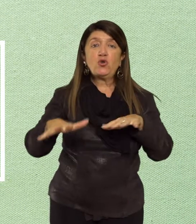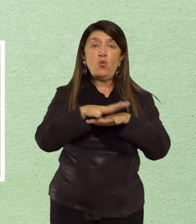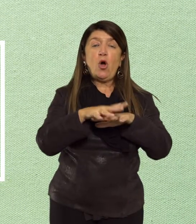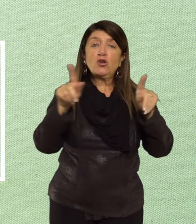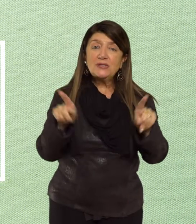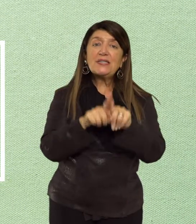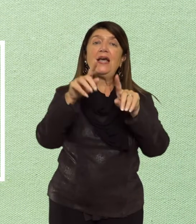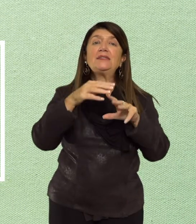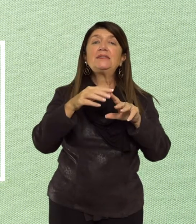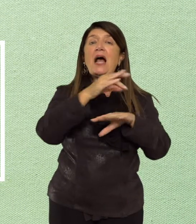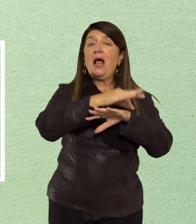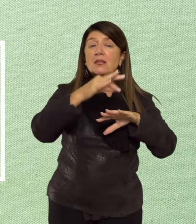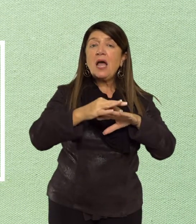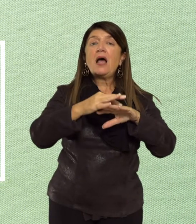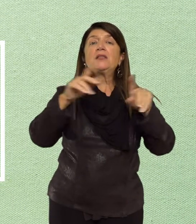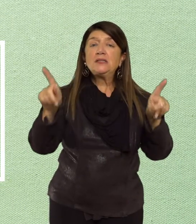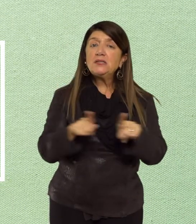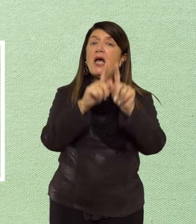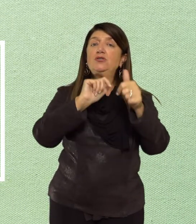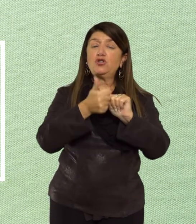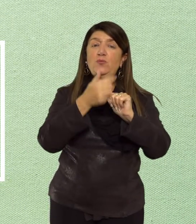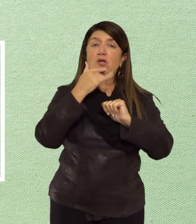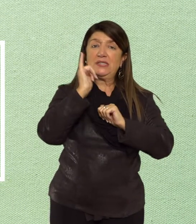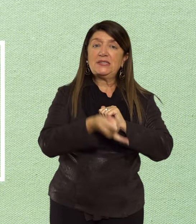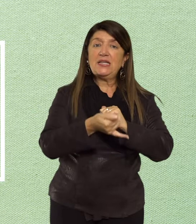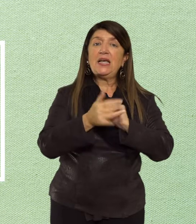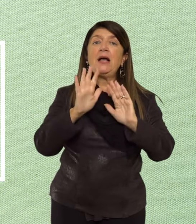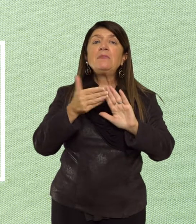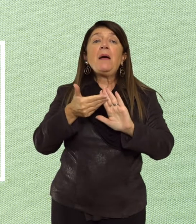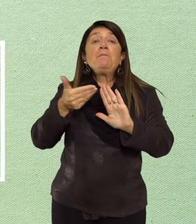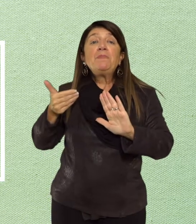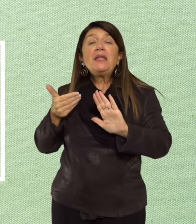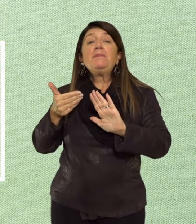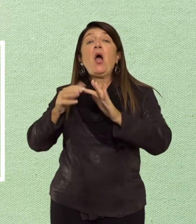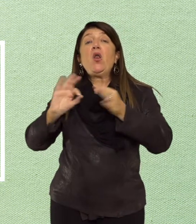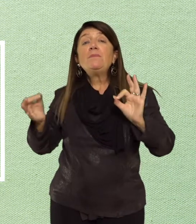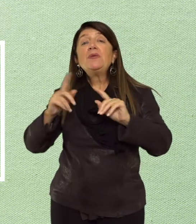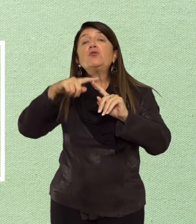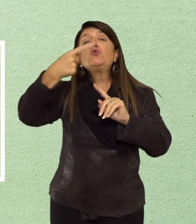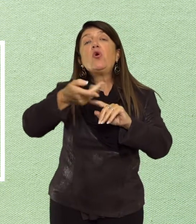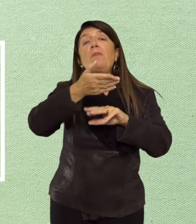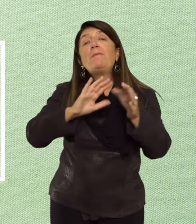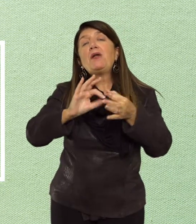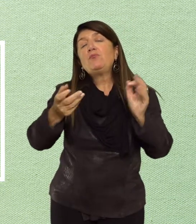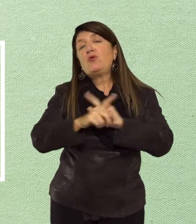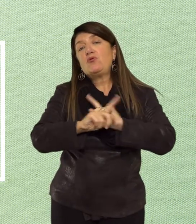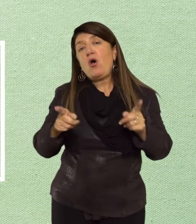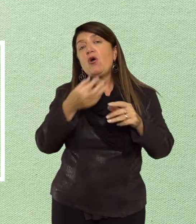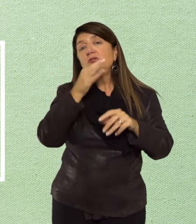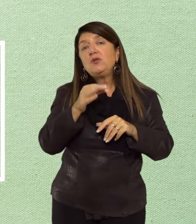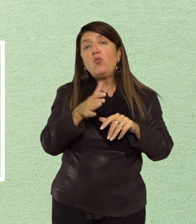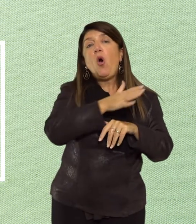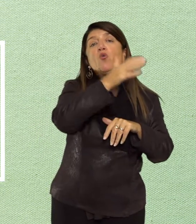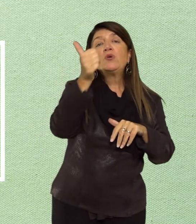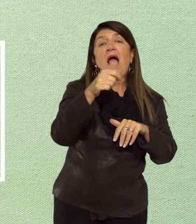E poi sì, ma neanche fare sempre magari prima le Olimpiadi e prima la Paralimpiade, magari si potrebbe fare anche un anno alterno. Non